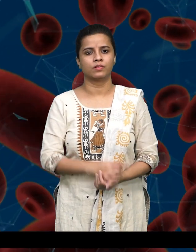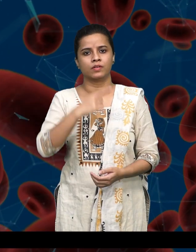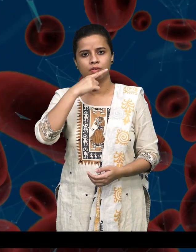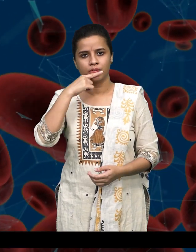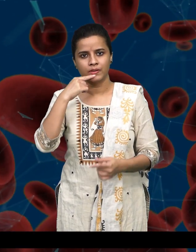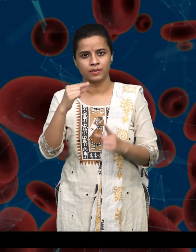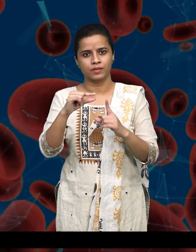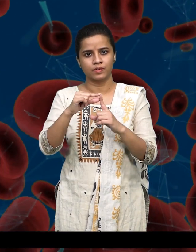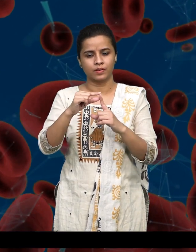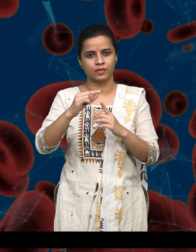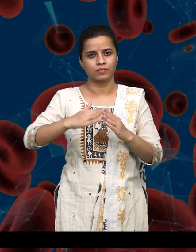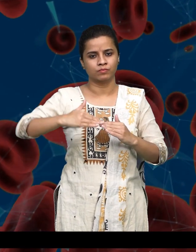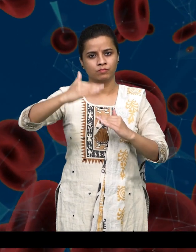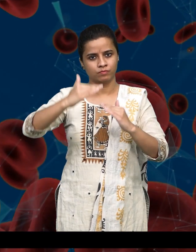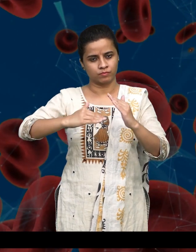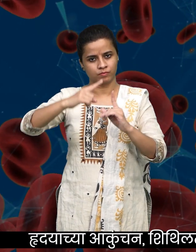रक्तदाब: